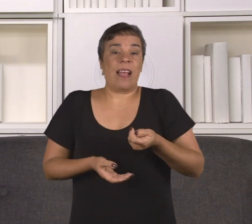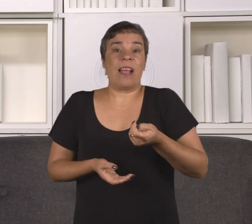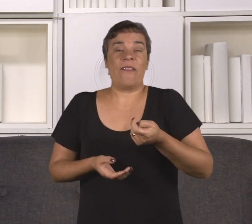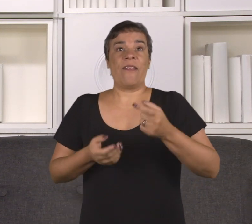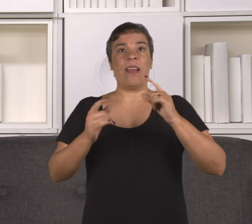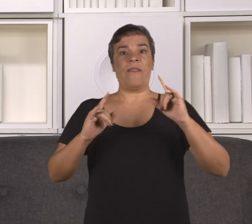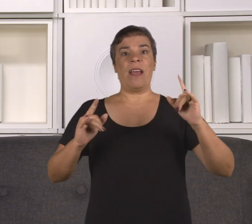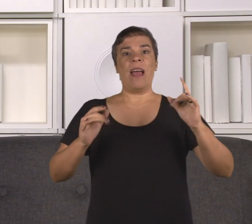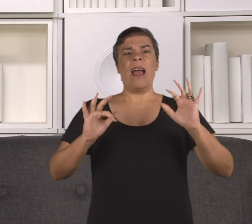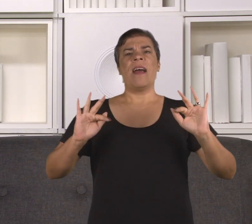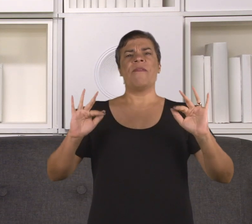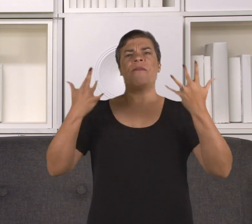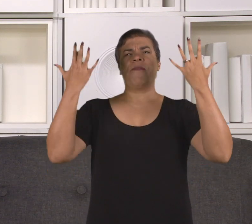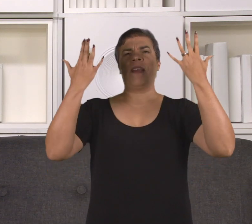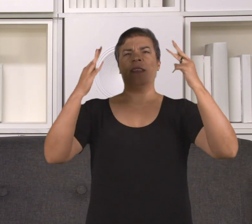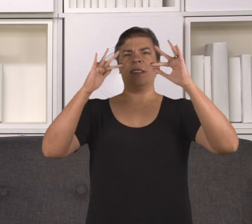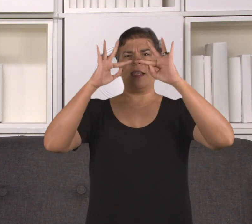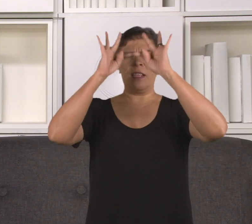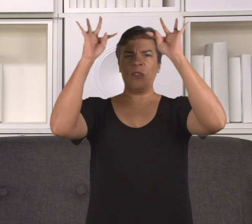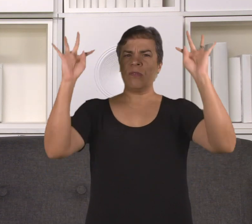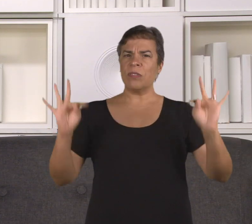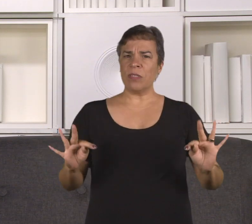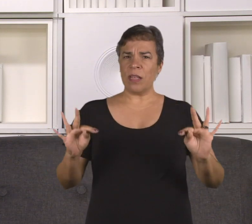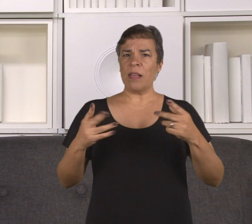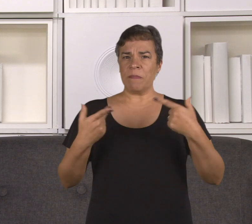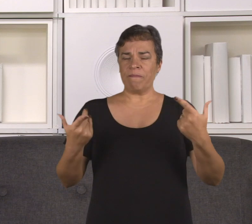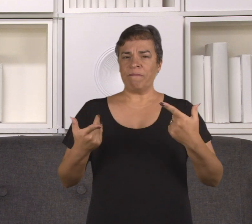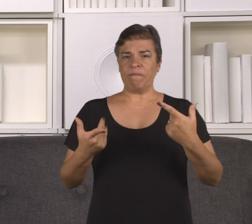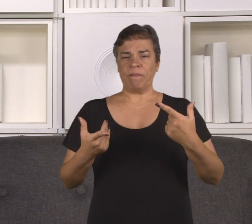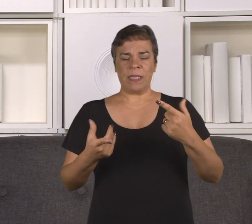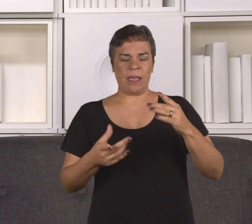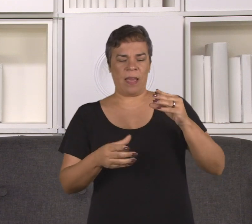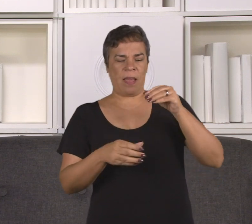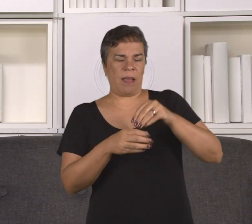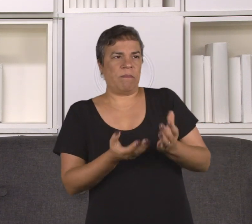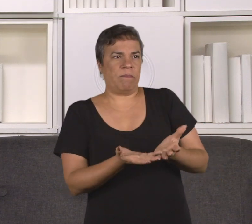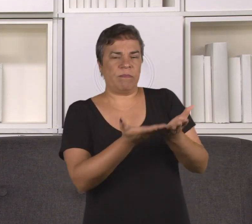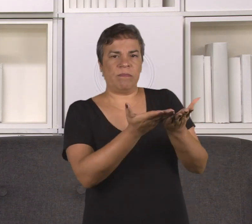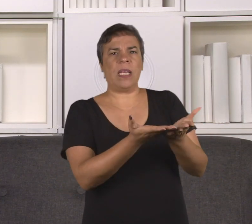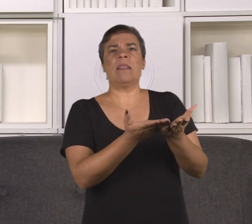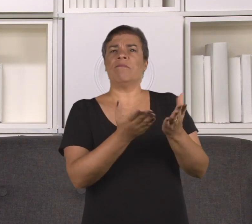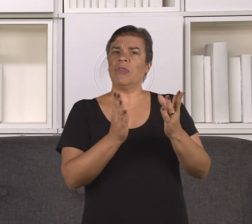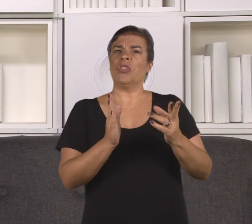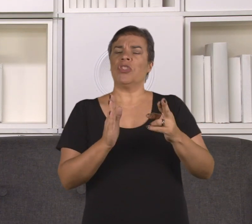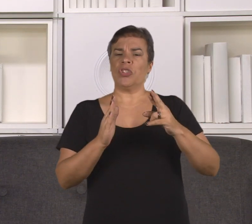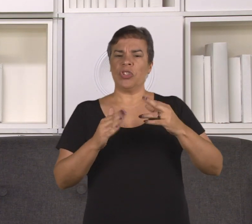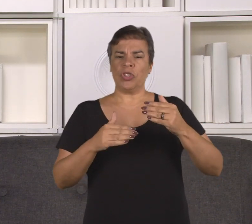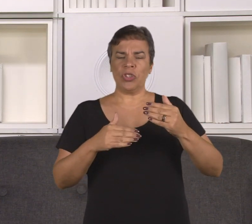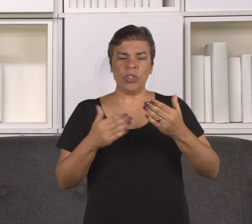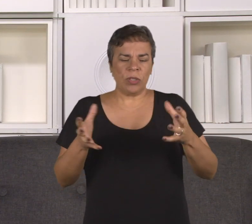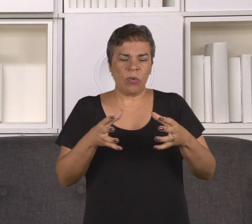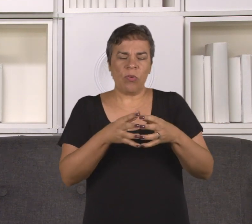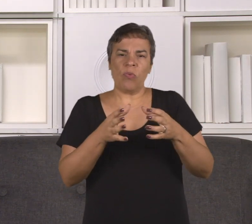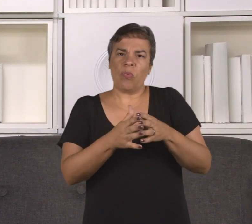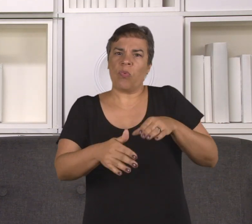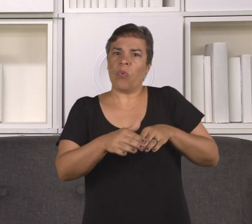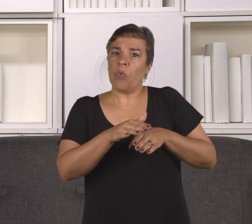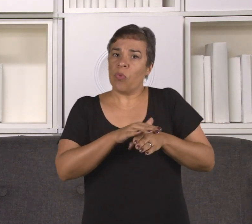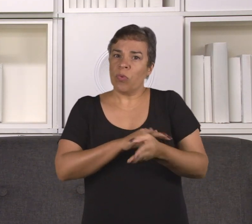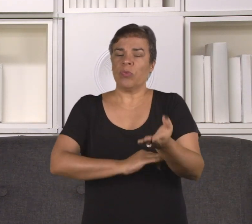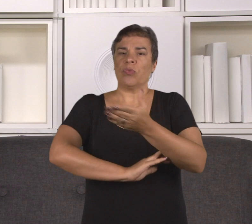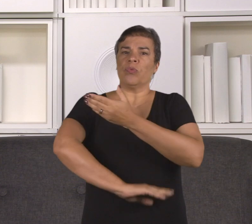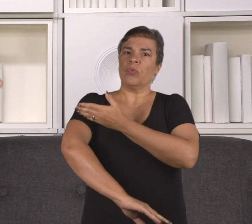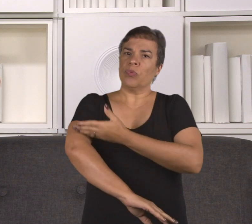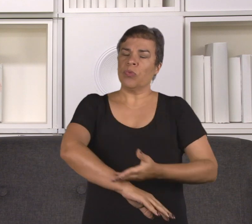tabernáculos. E a festa dos tabernáculos, ela tinha uma ritualística muito interessante. Os sacerdotes